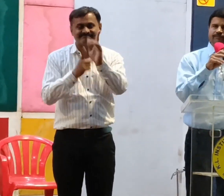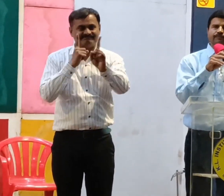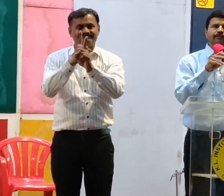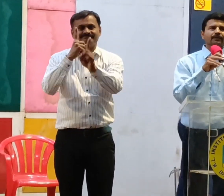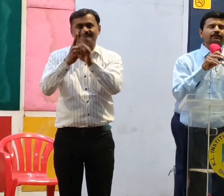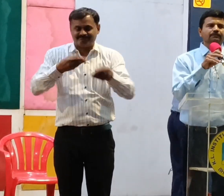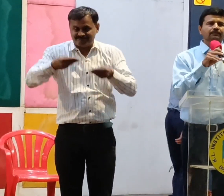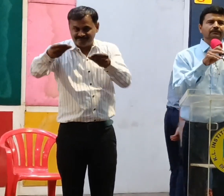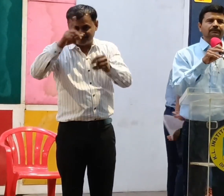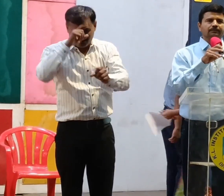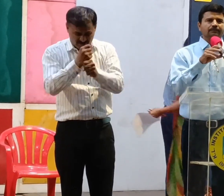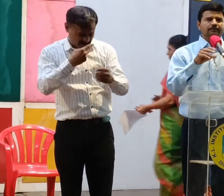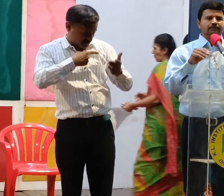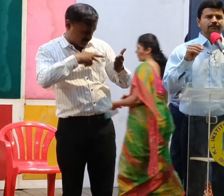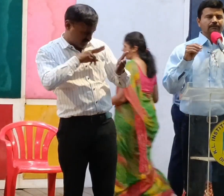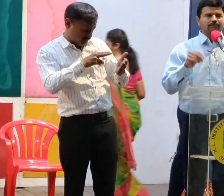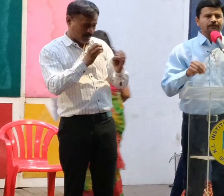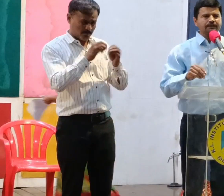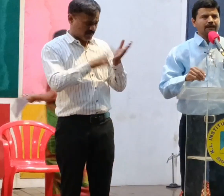રાખી